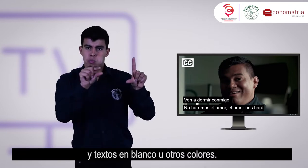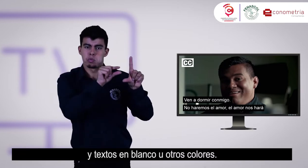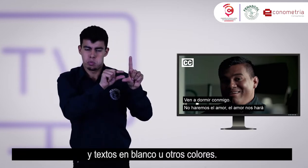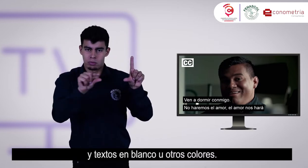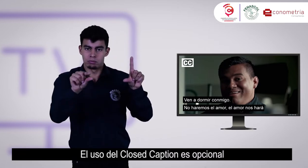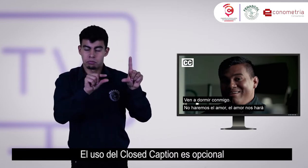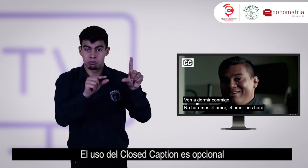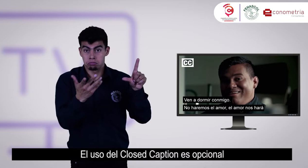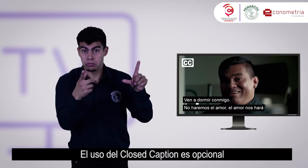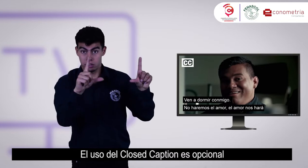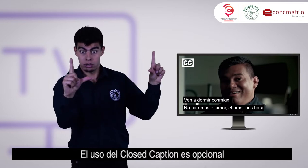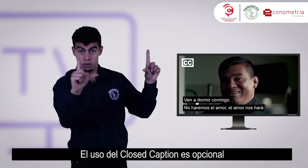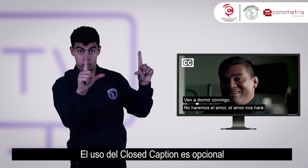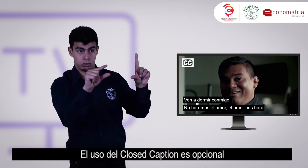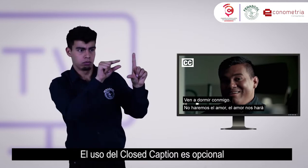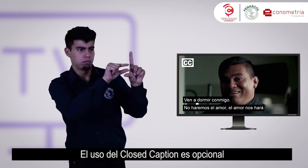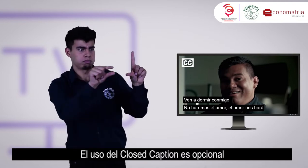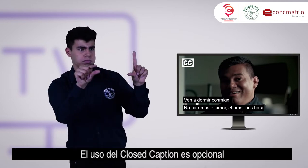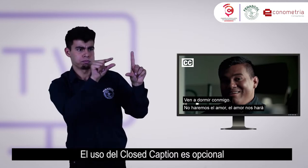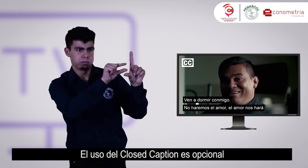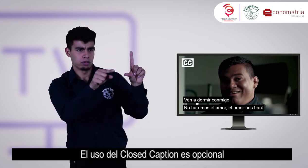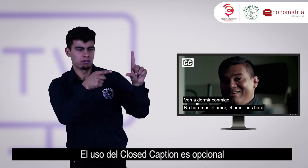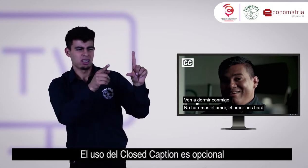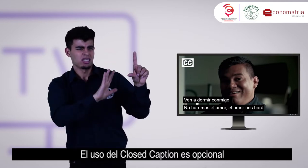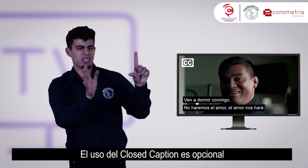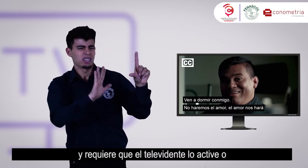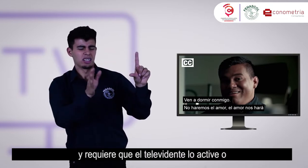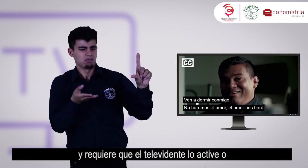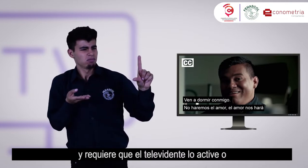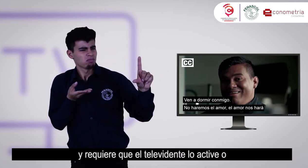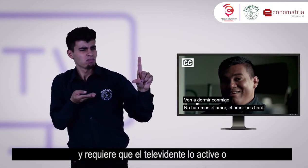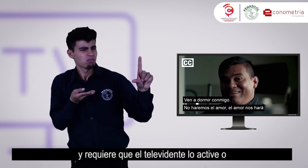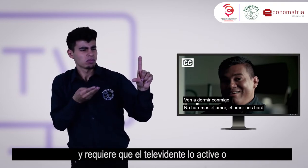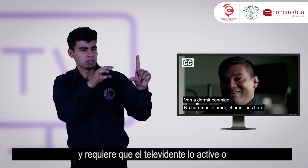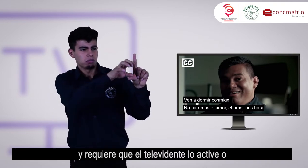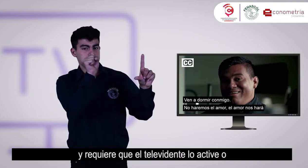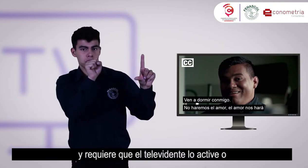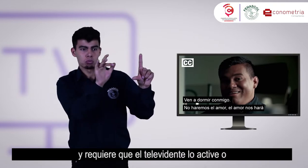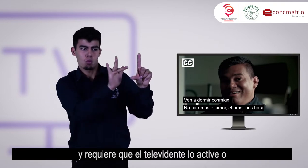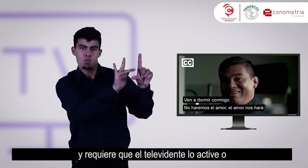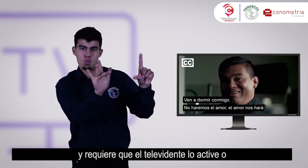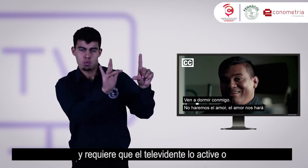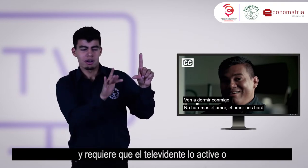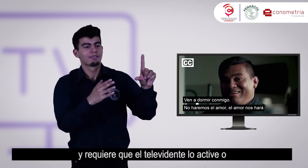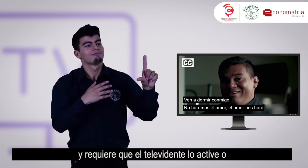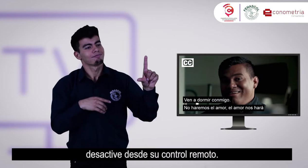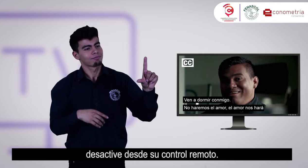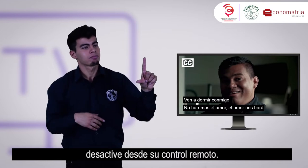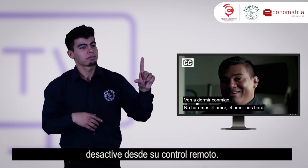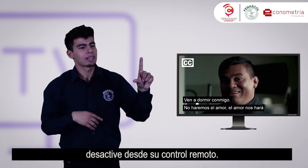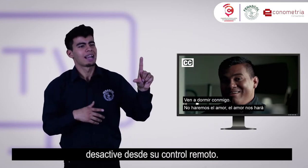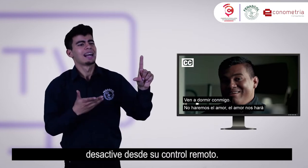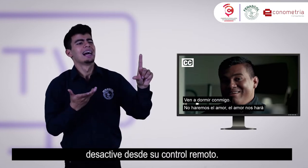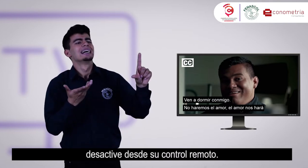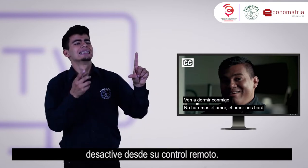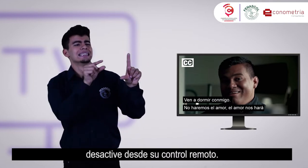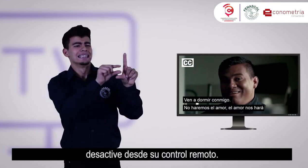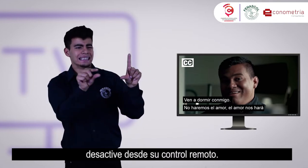El uso del club caption es opcional y requiere que el televidente lo active o desactive desde su control